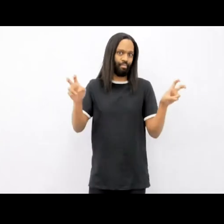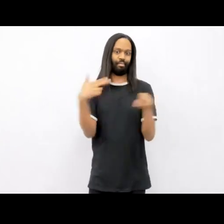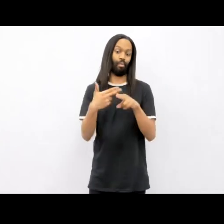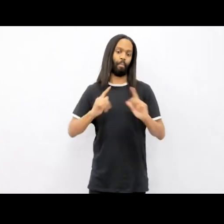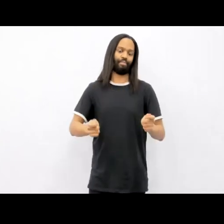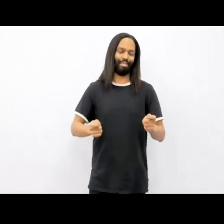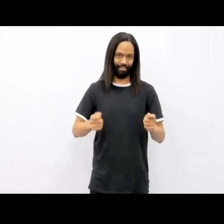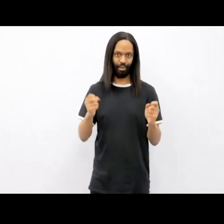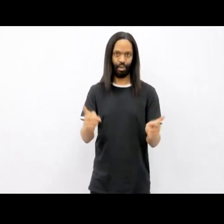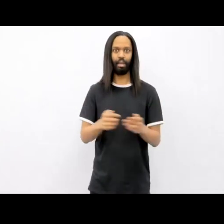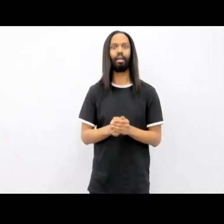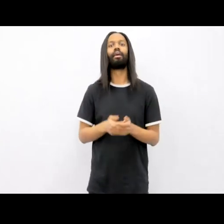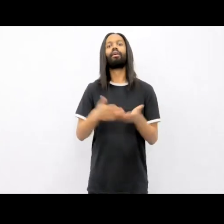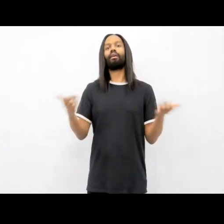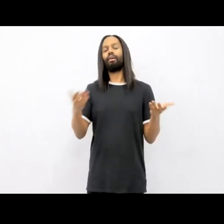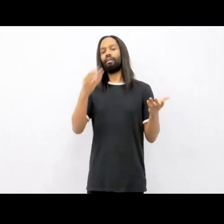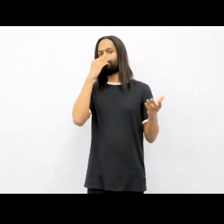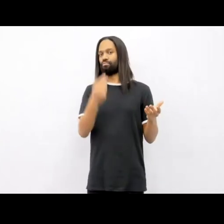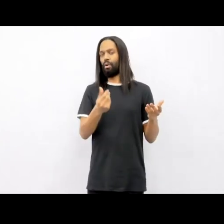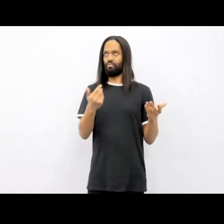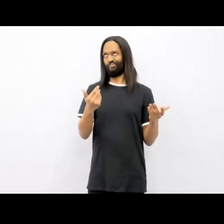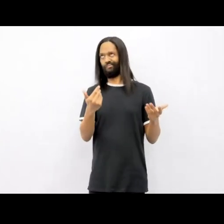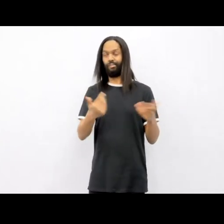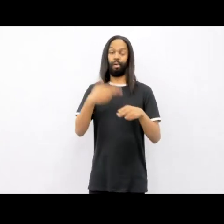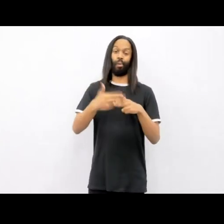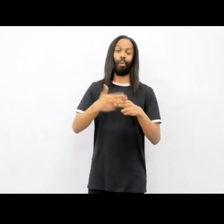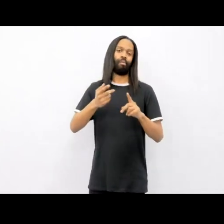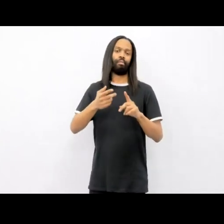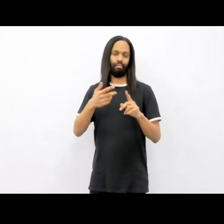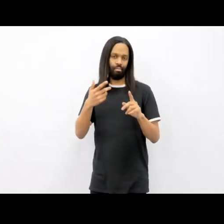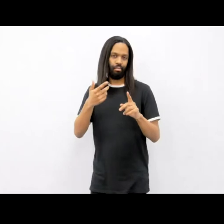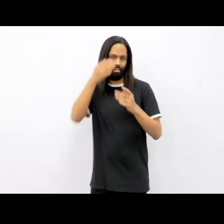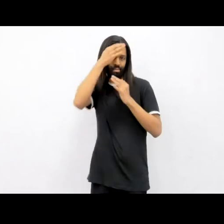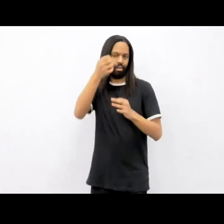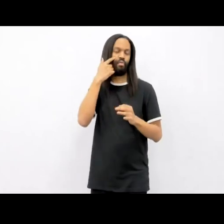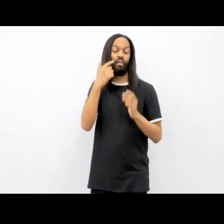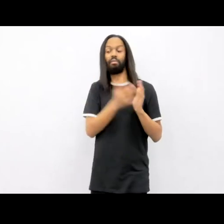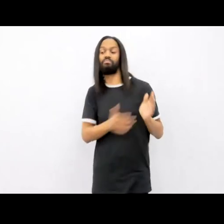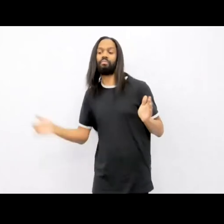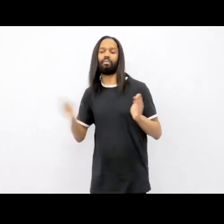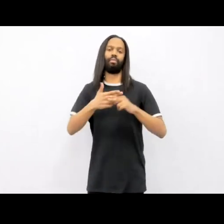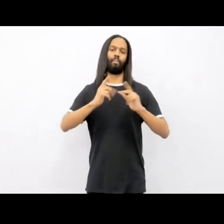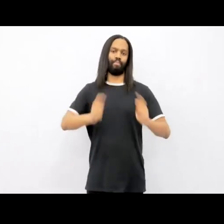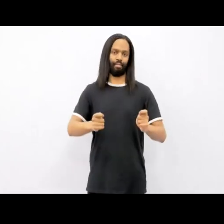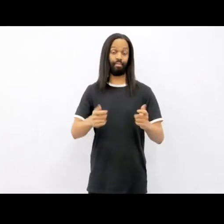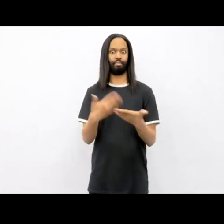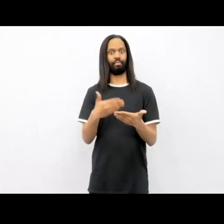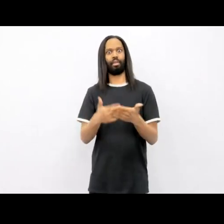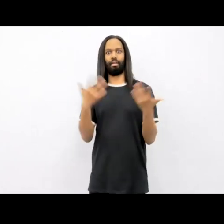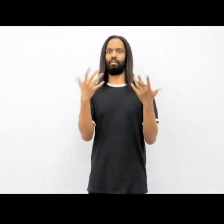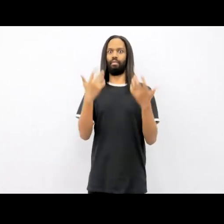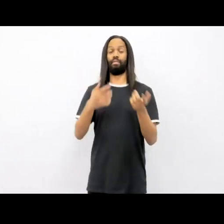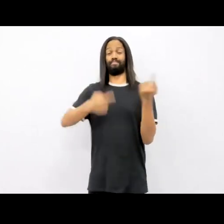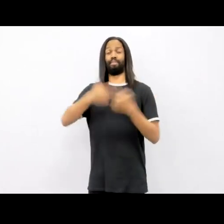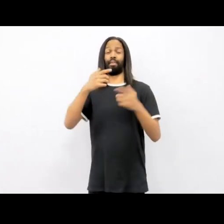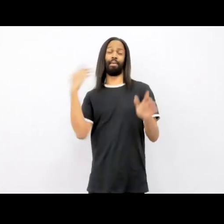dénominations appropriées dans le cours de la discussion, est une ambition forte. J'avais eu l'occasion de